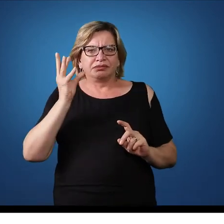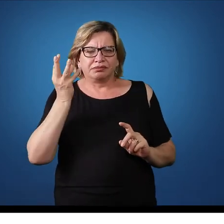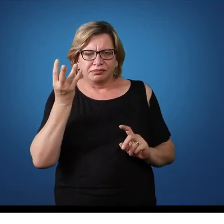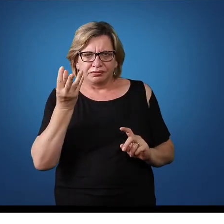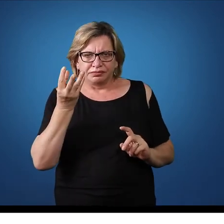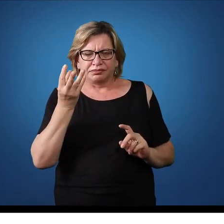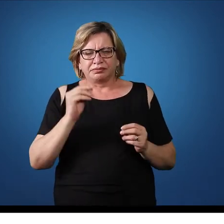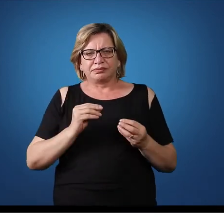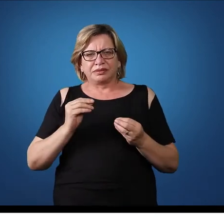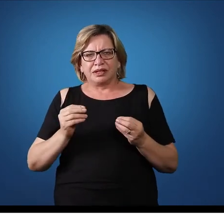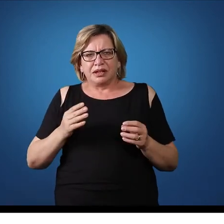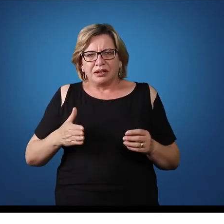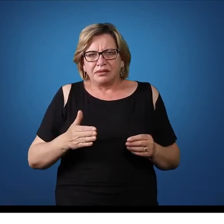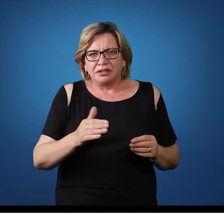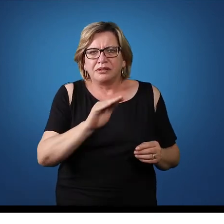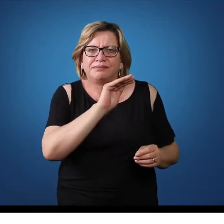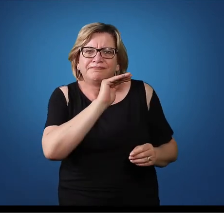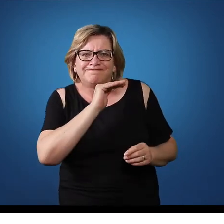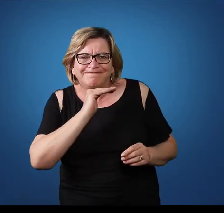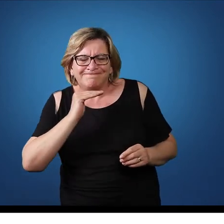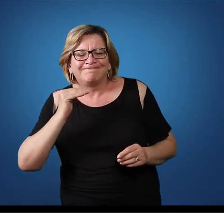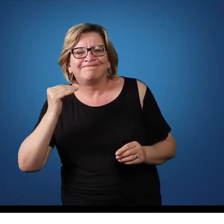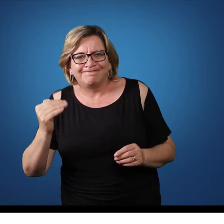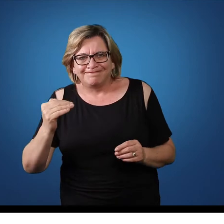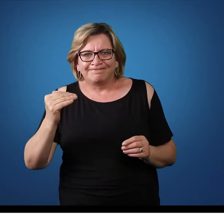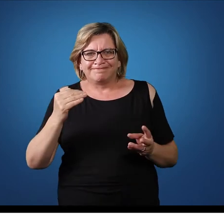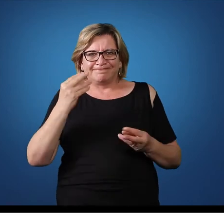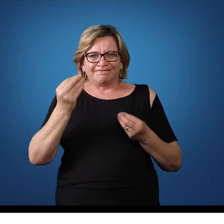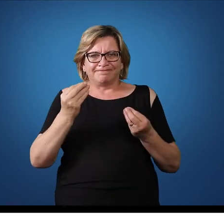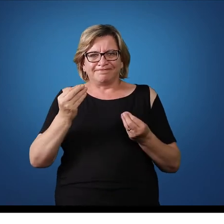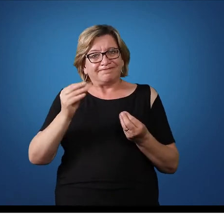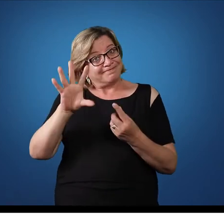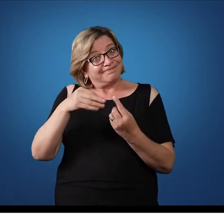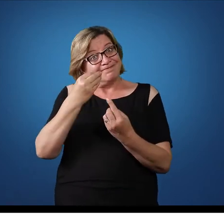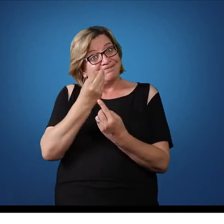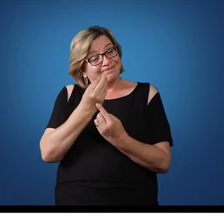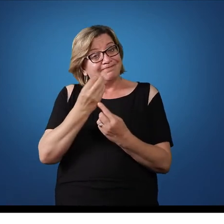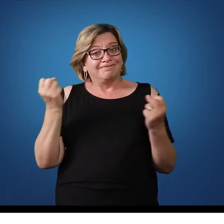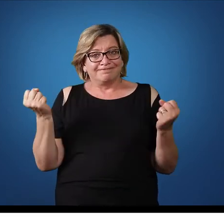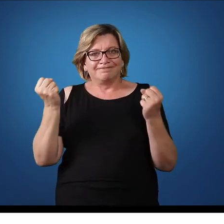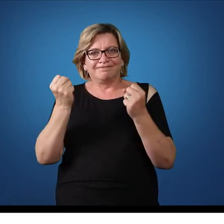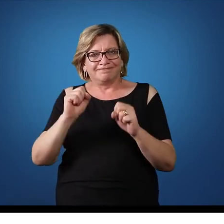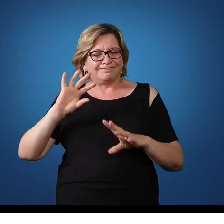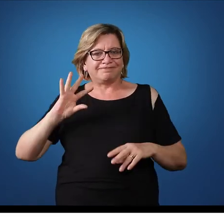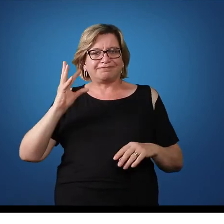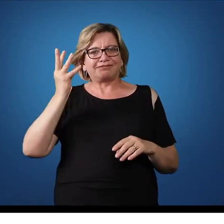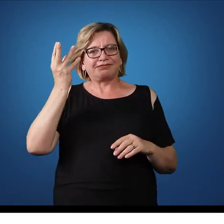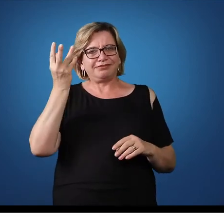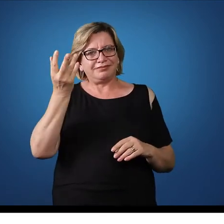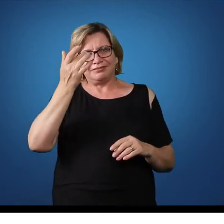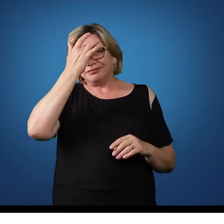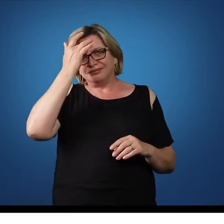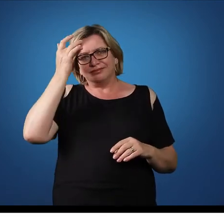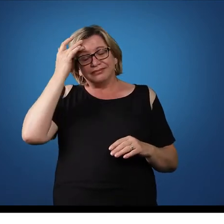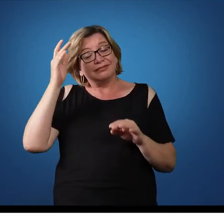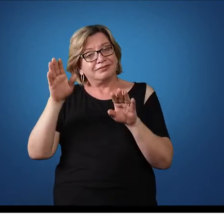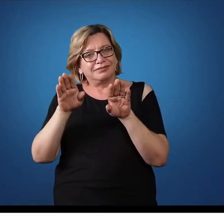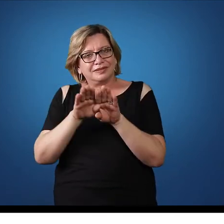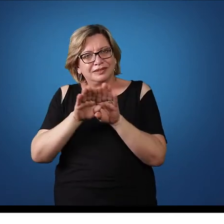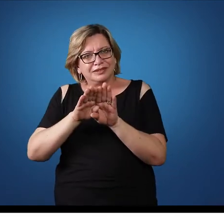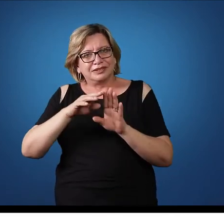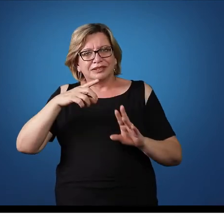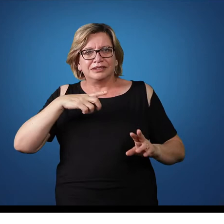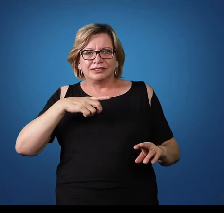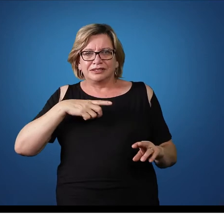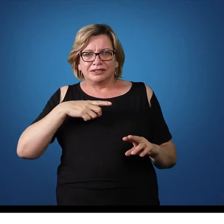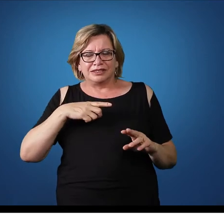que ela teve. Peixinhos foram mortos nessa obra de arte e isso pode acontecer, eventualmente, com pessoas. Há